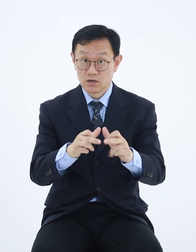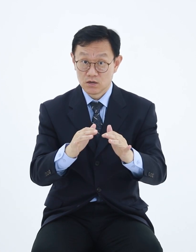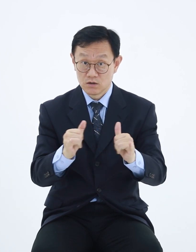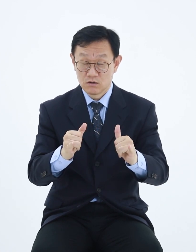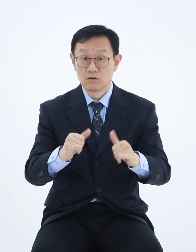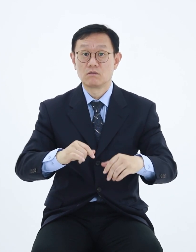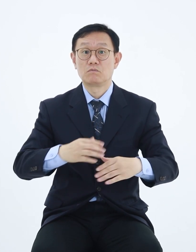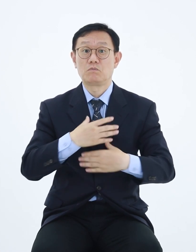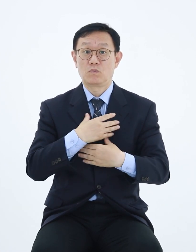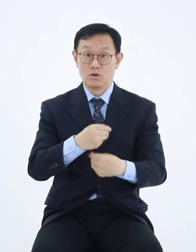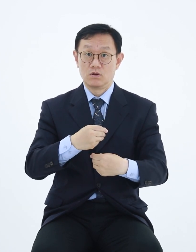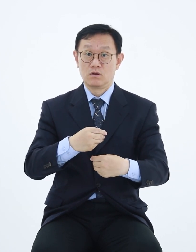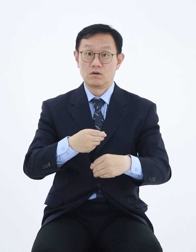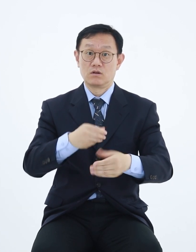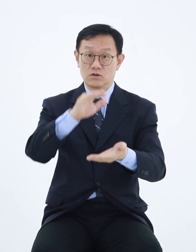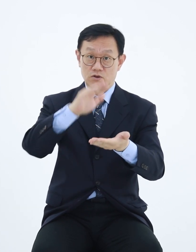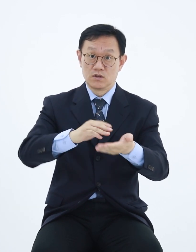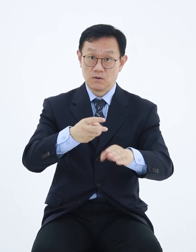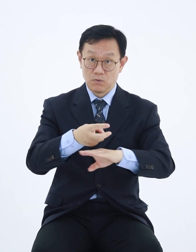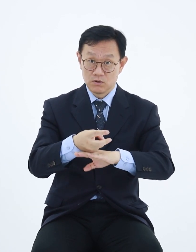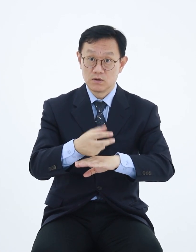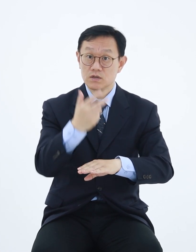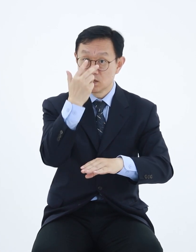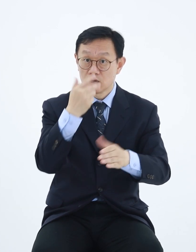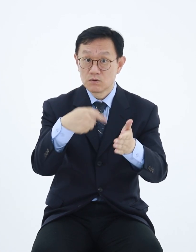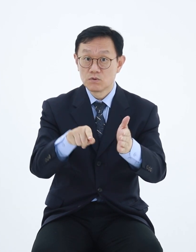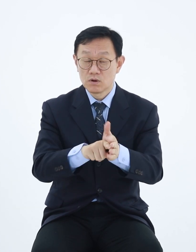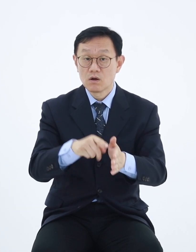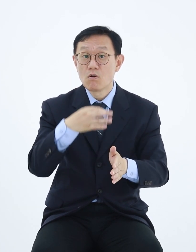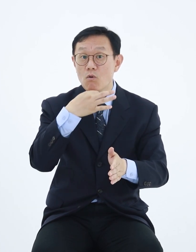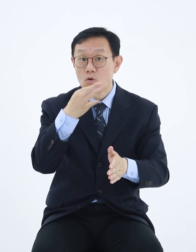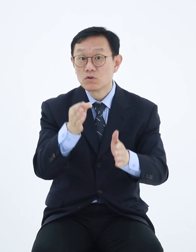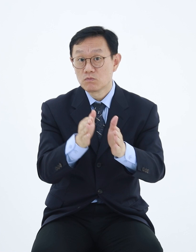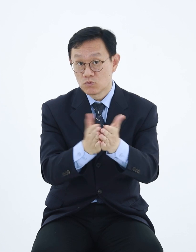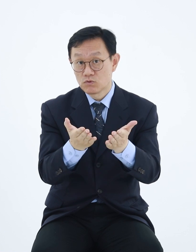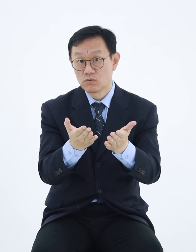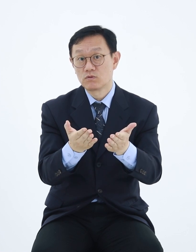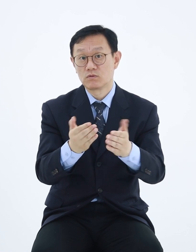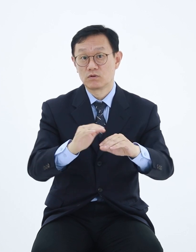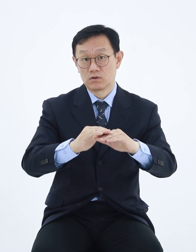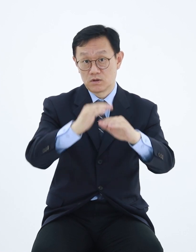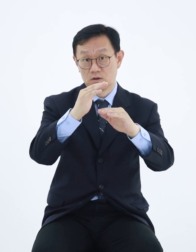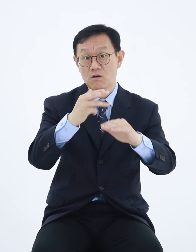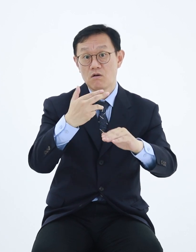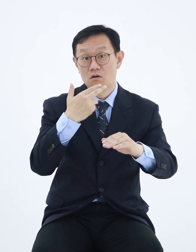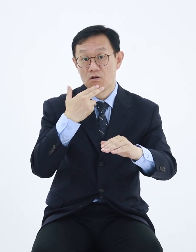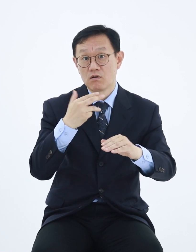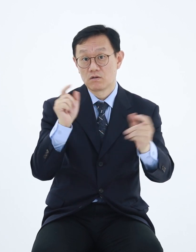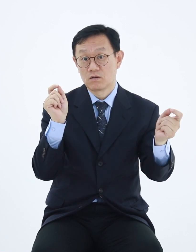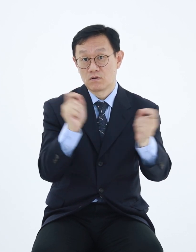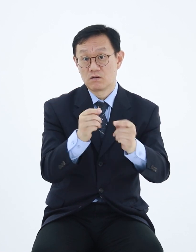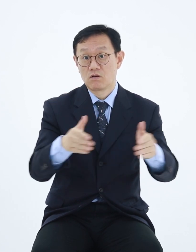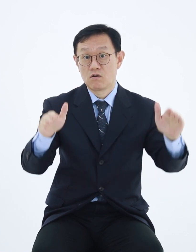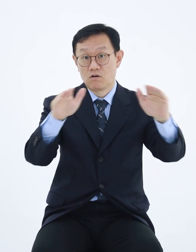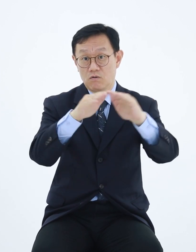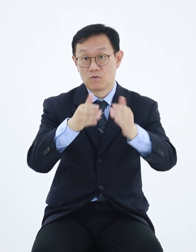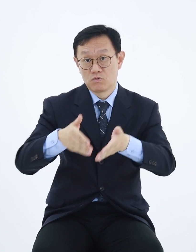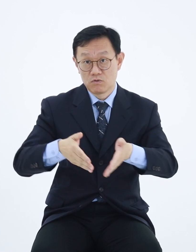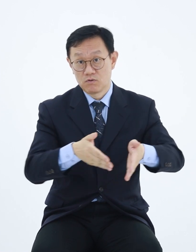있는 저상버스, 시각장애인을 위한 오디오북, 단차 없이 접근할 수 있는 건물이나 보도 등이 해당되며